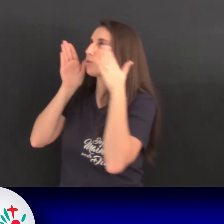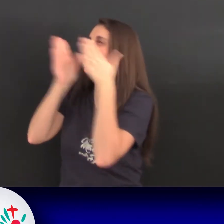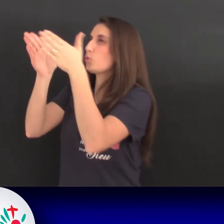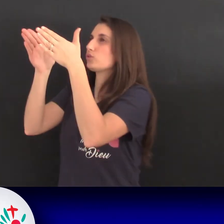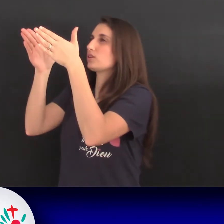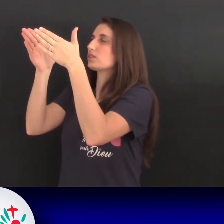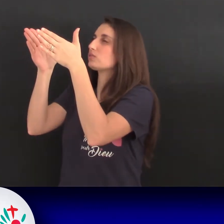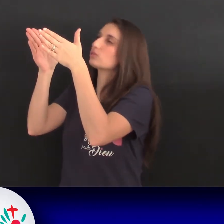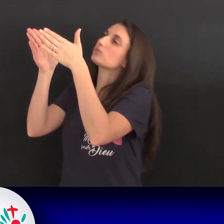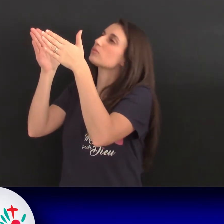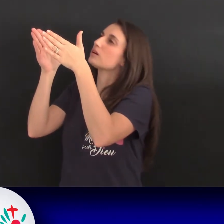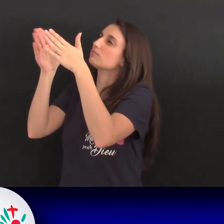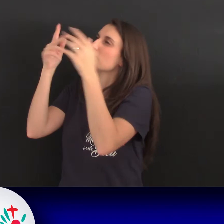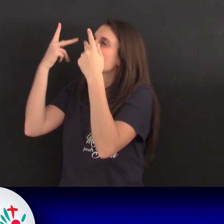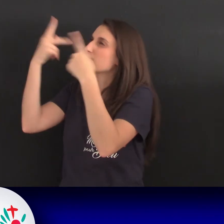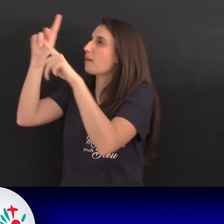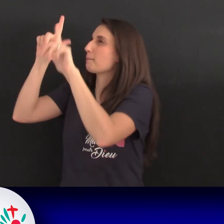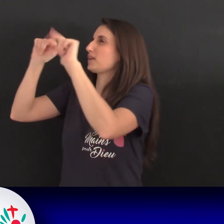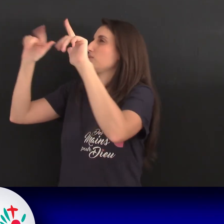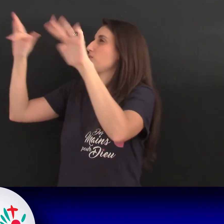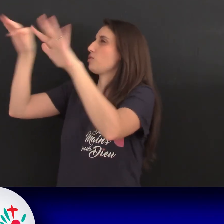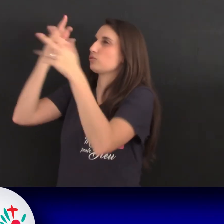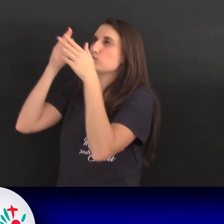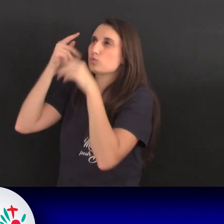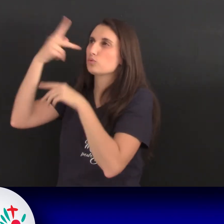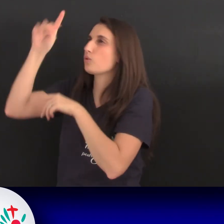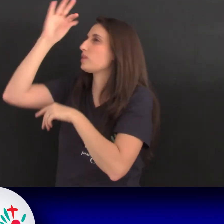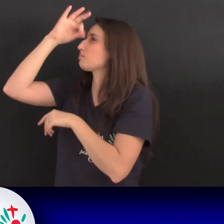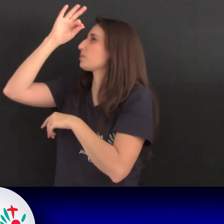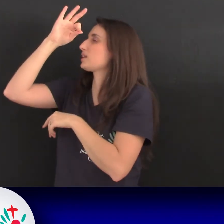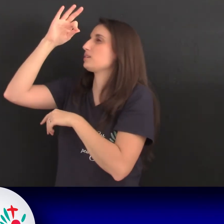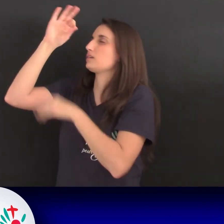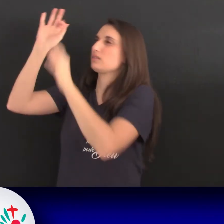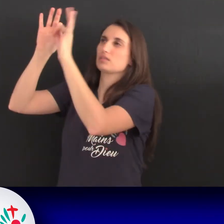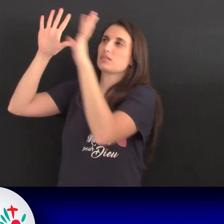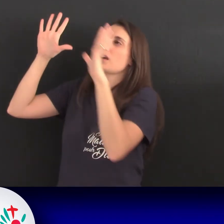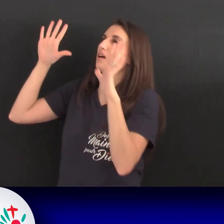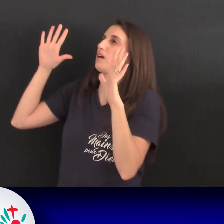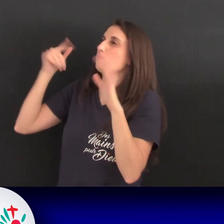uniquement sur toi, sur ta présence, sur ton Esprit Saint. Alléluia.